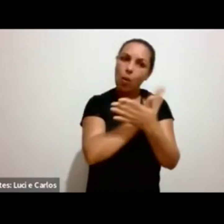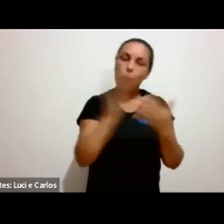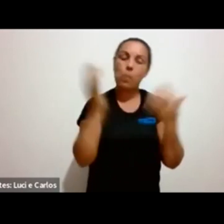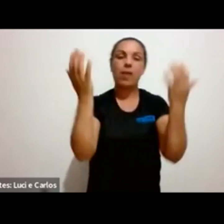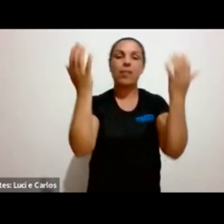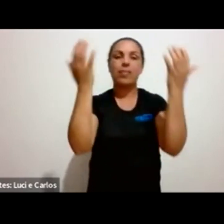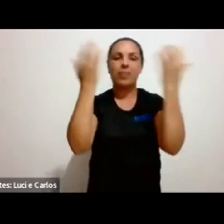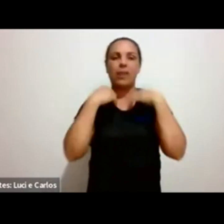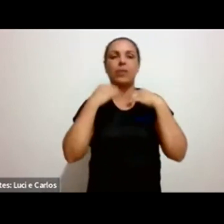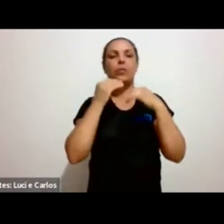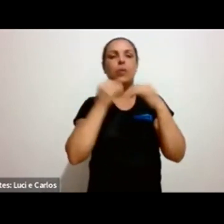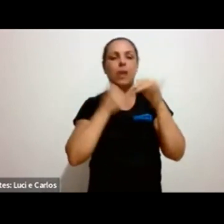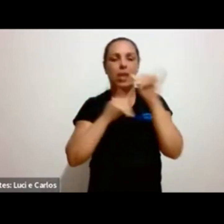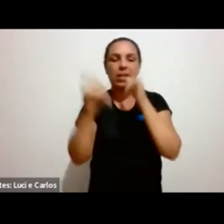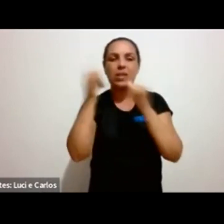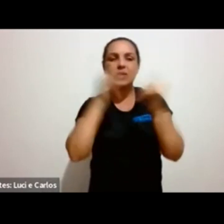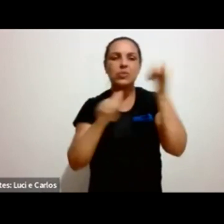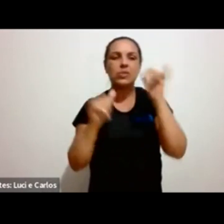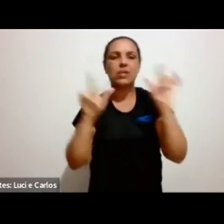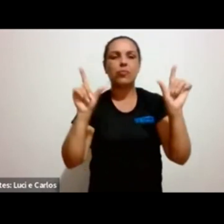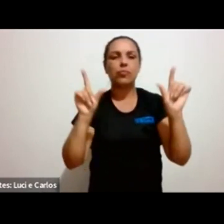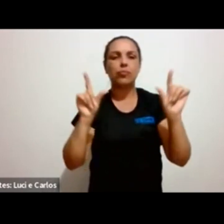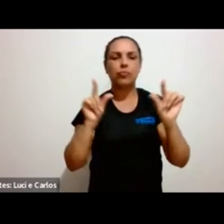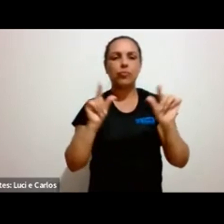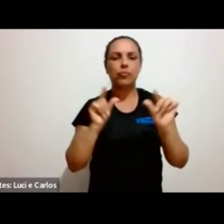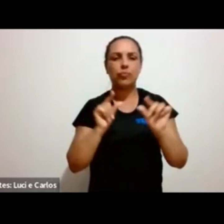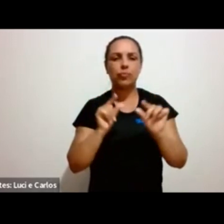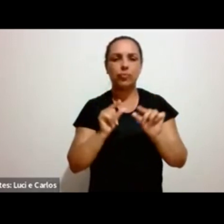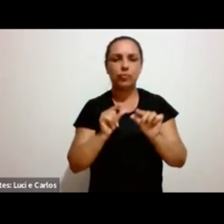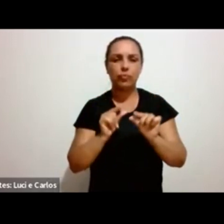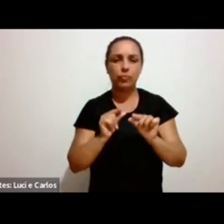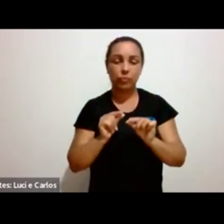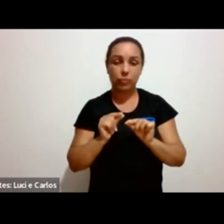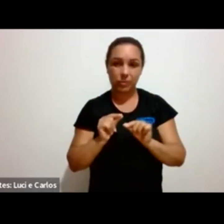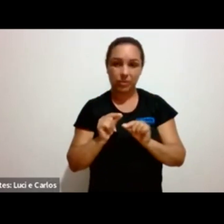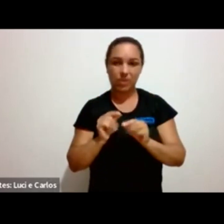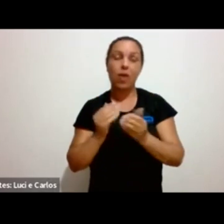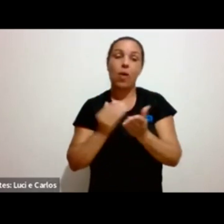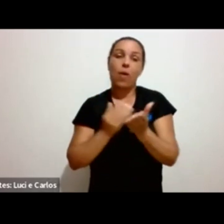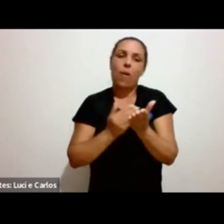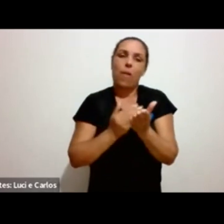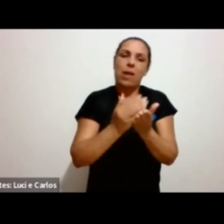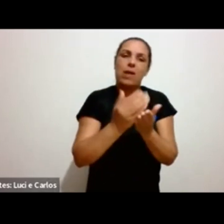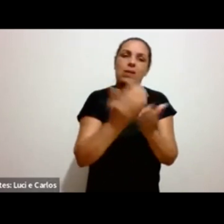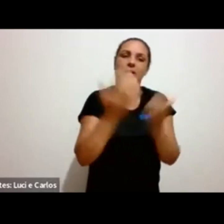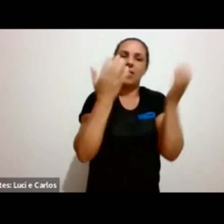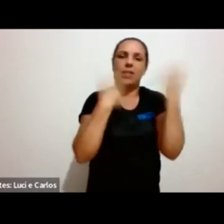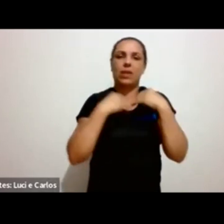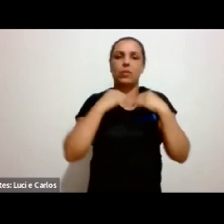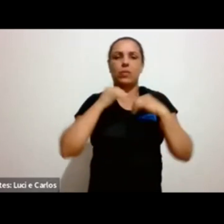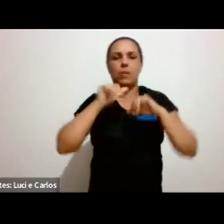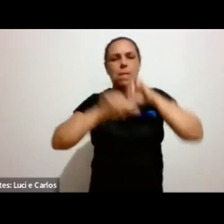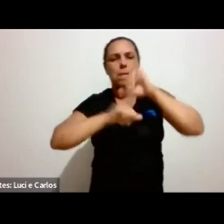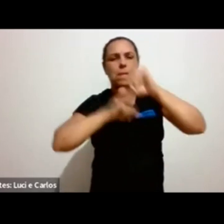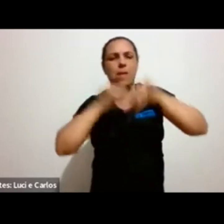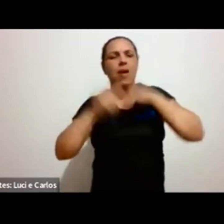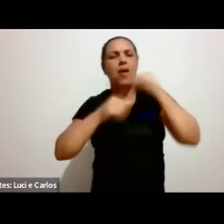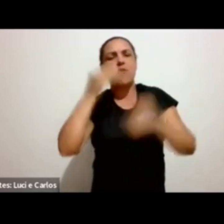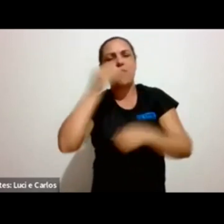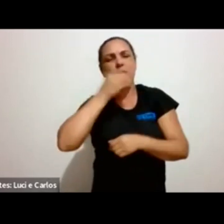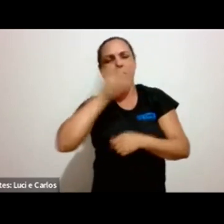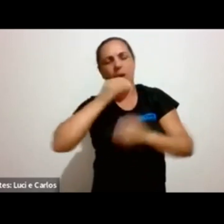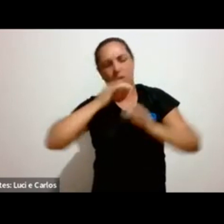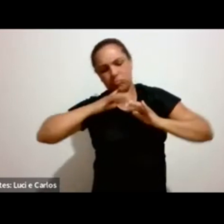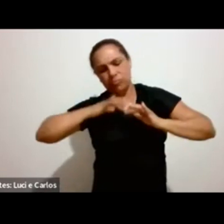leva à fibromialgia, ele acaba gerando uma disfunção no seu organismo e ele passa a ter